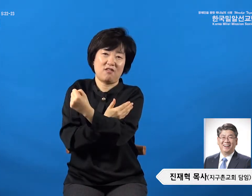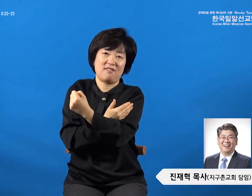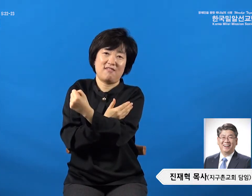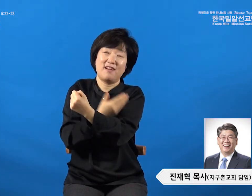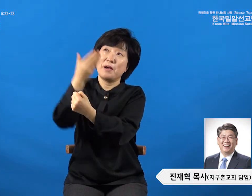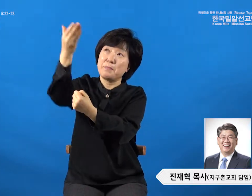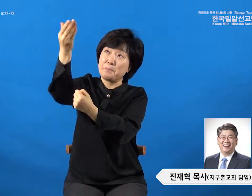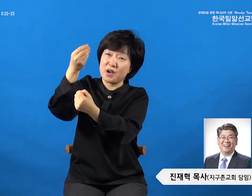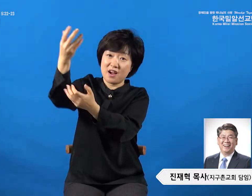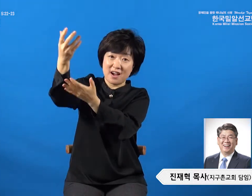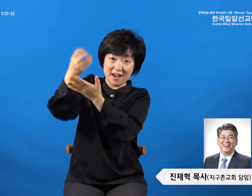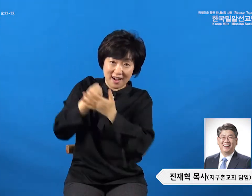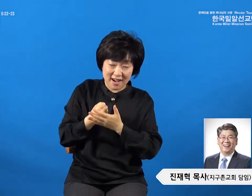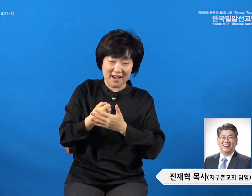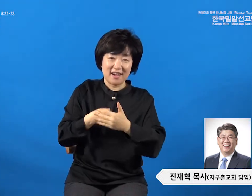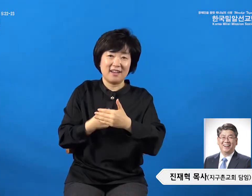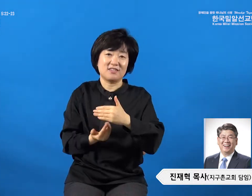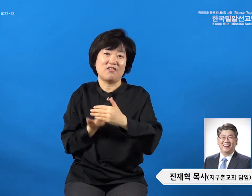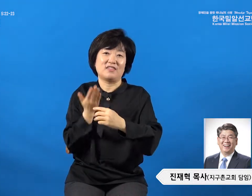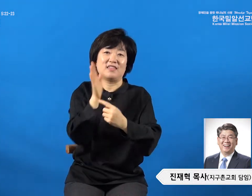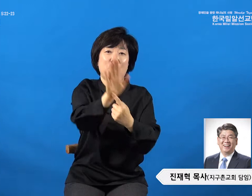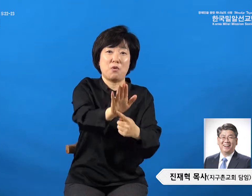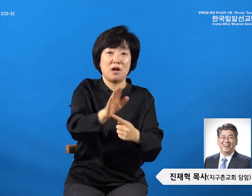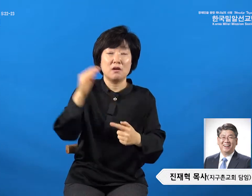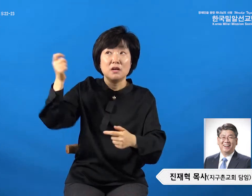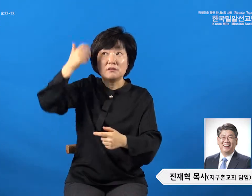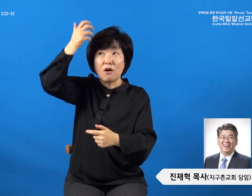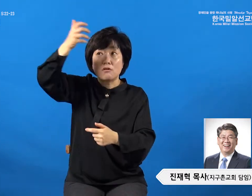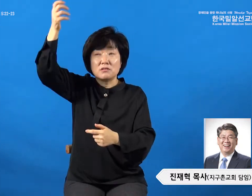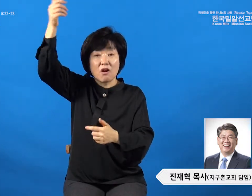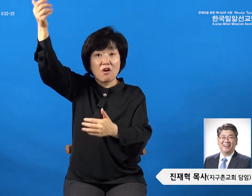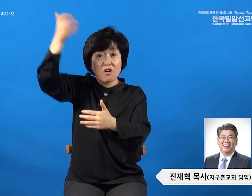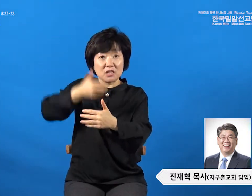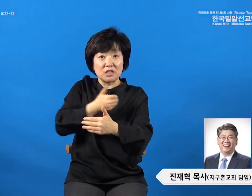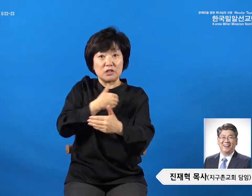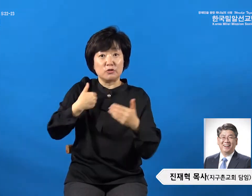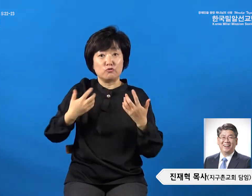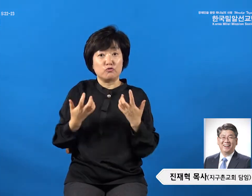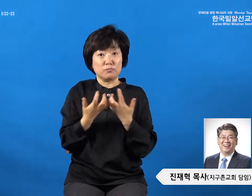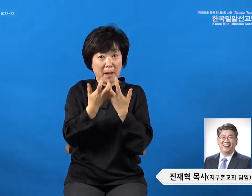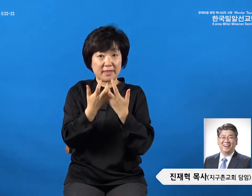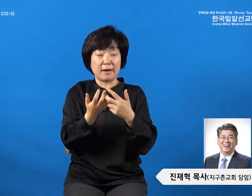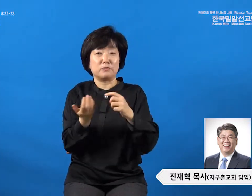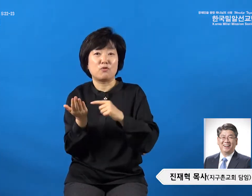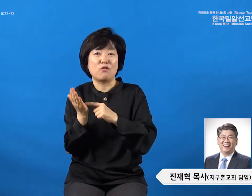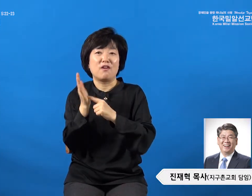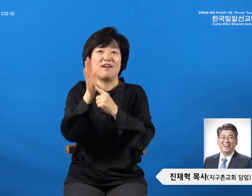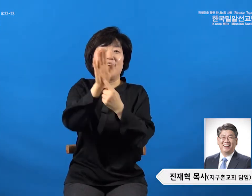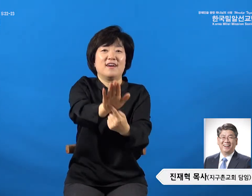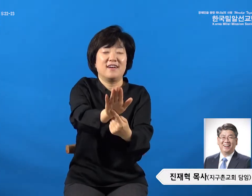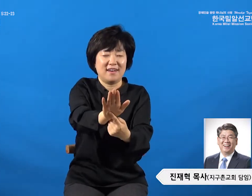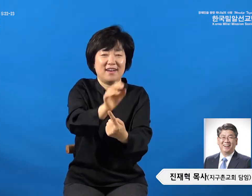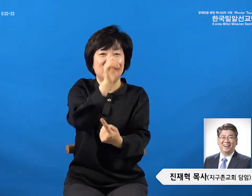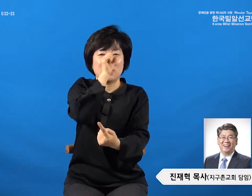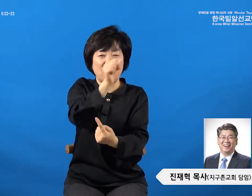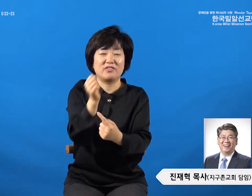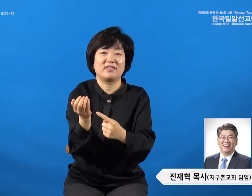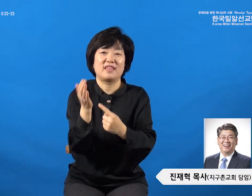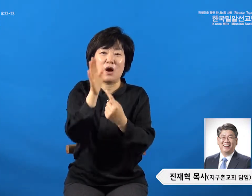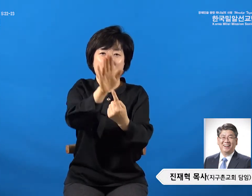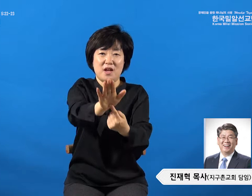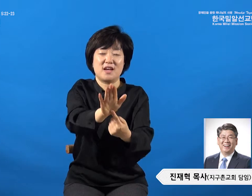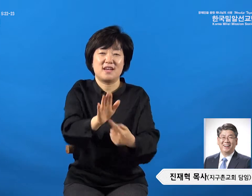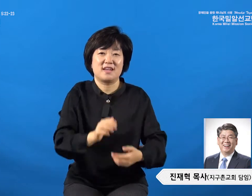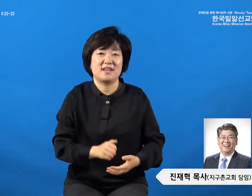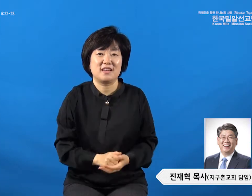능력이 필요합니다. 성령의 충만함이 아니곤 이룰 수 없는 성령의 열매가 바로 이